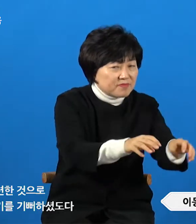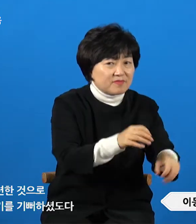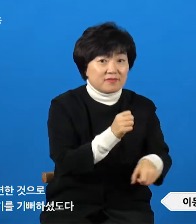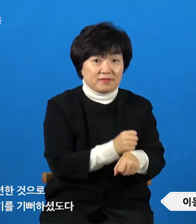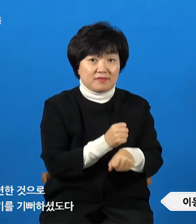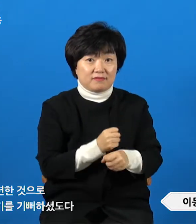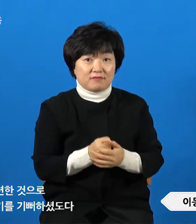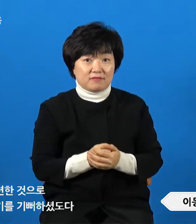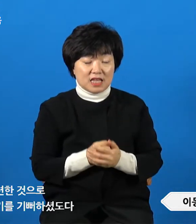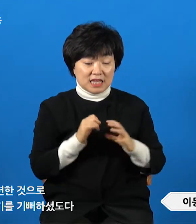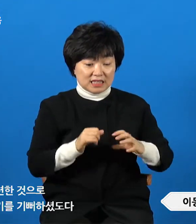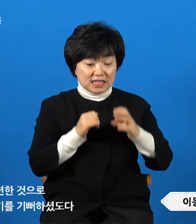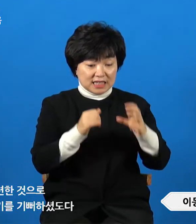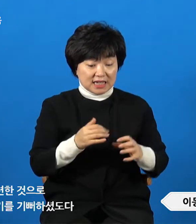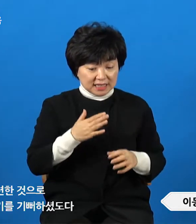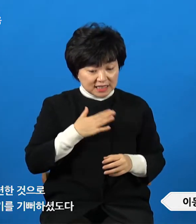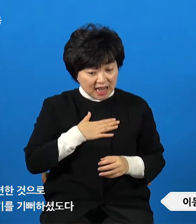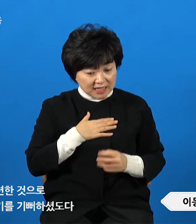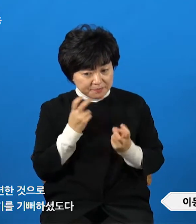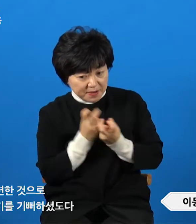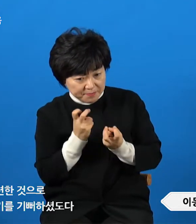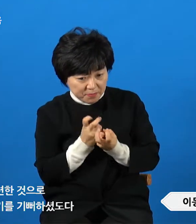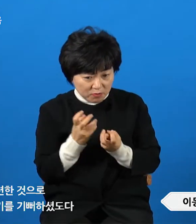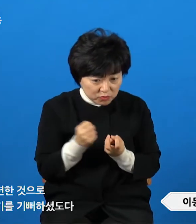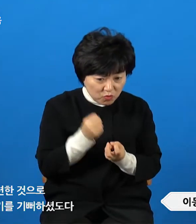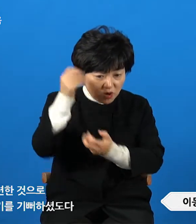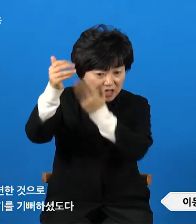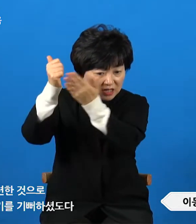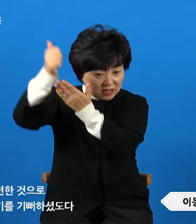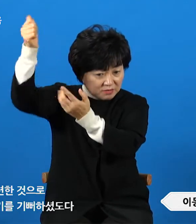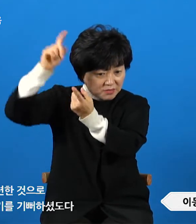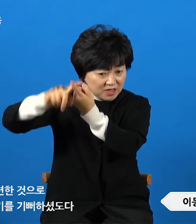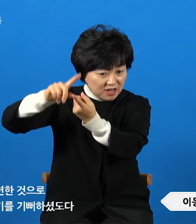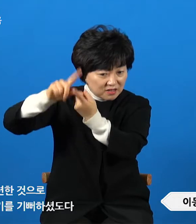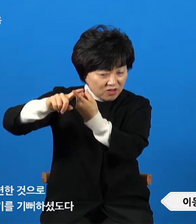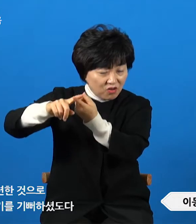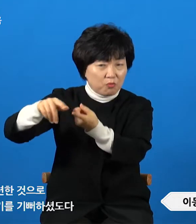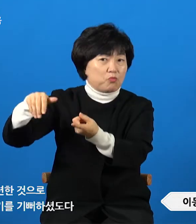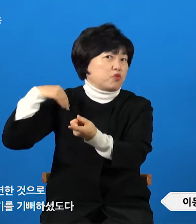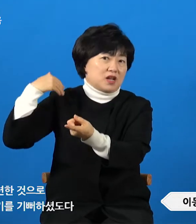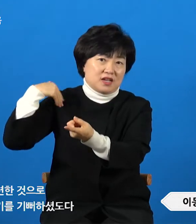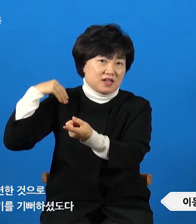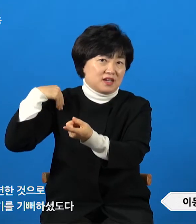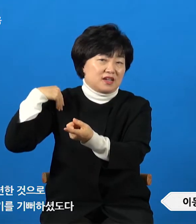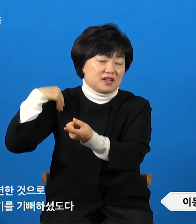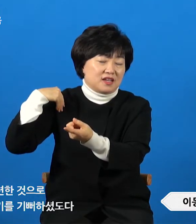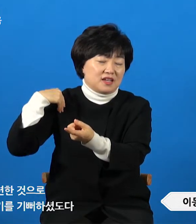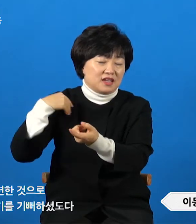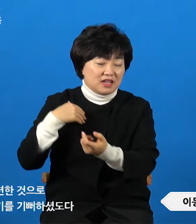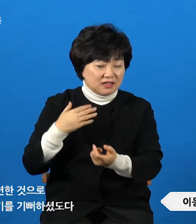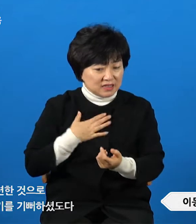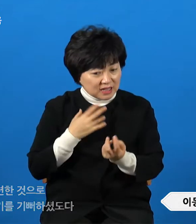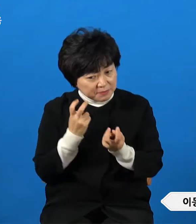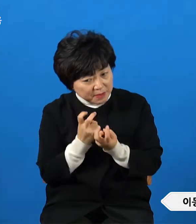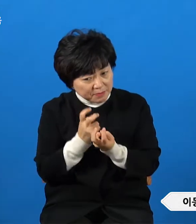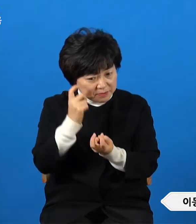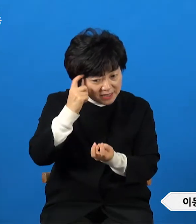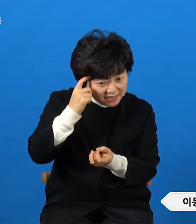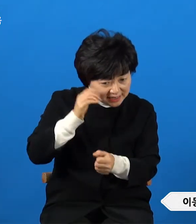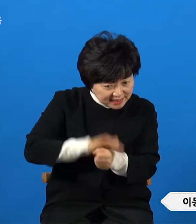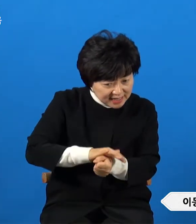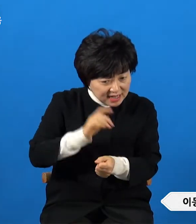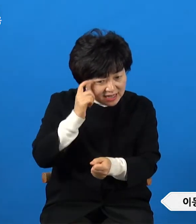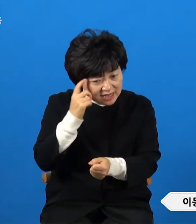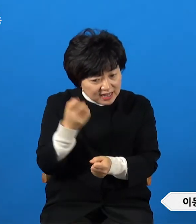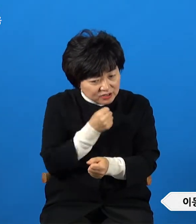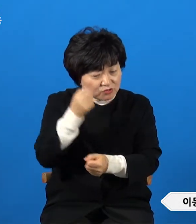세상이 자기 지혜로 하나님을 뭐라 그랬어요? 알 수 있다 없다? 알 수 없다 그랬어요. 자기 지혜로는 하나님을 알 수 없다.